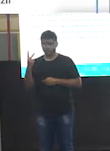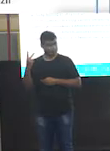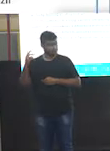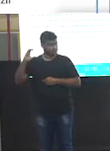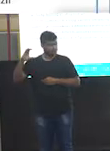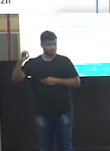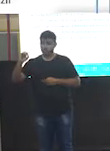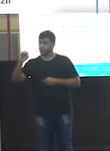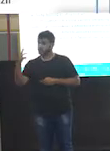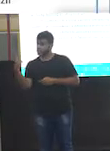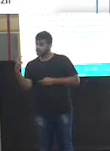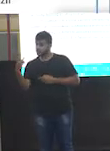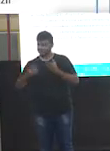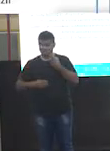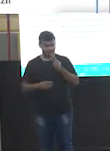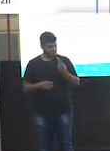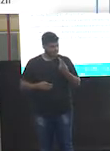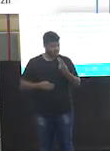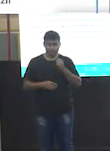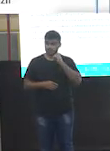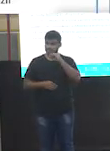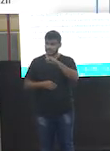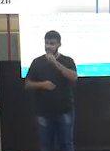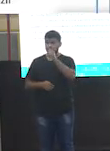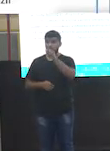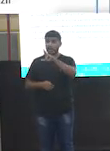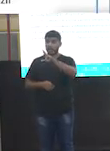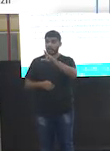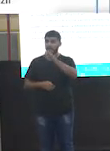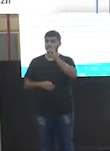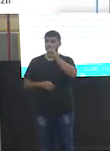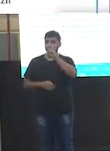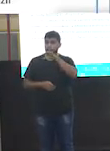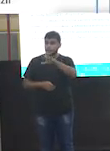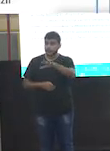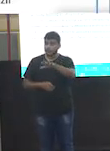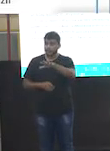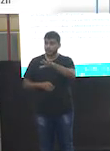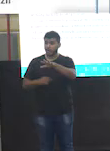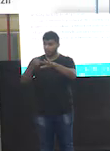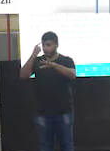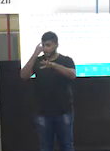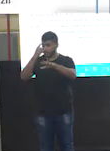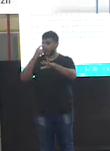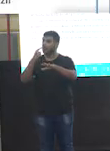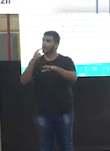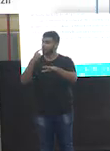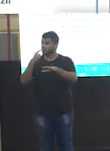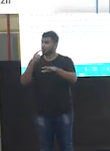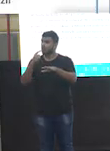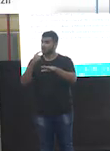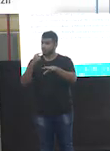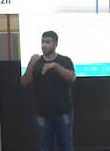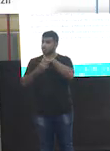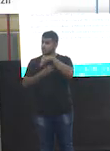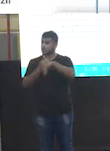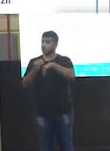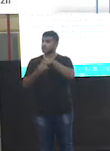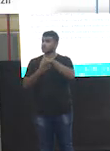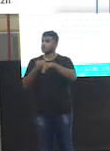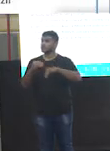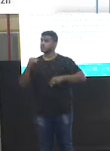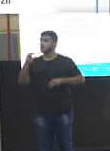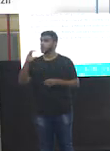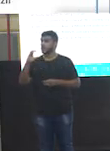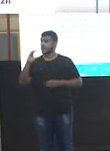você joga, quando você sopra na água, você joga gás carbônico. E ele está dizendo que esse gás carbônico produz